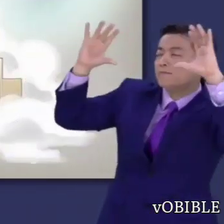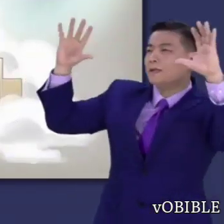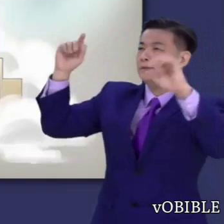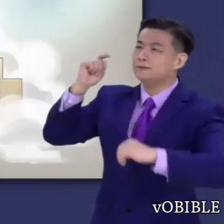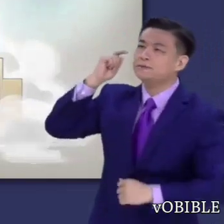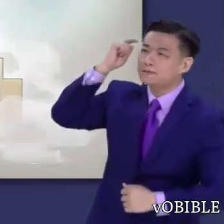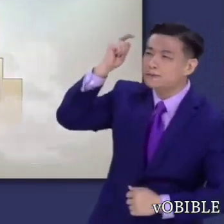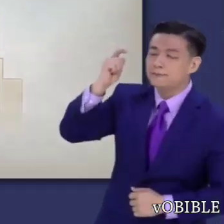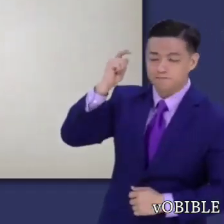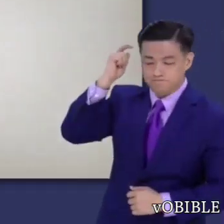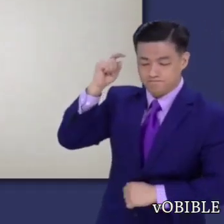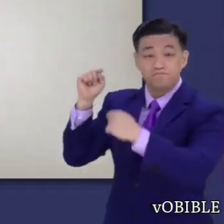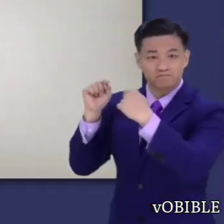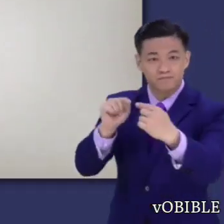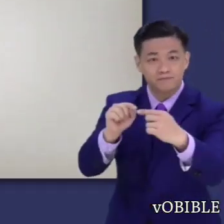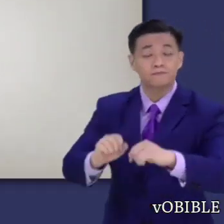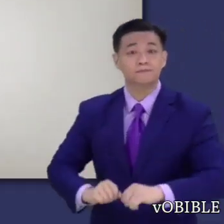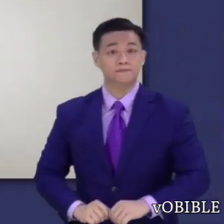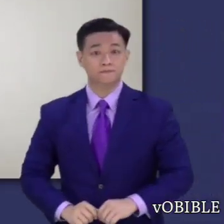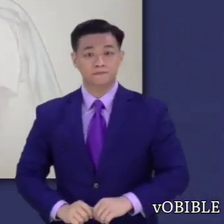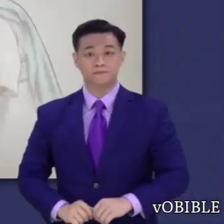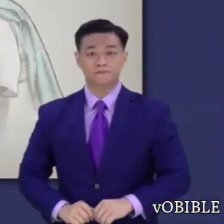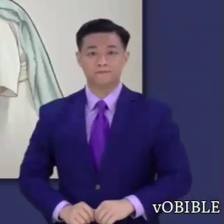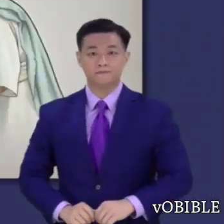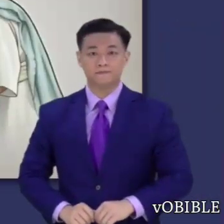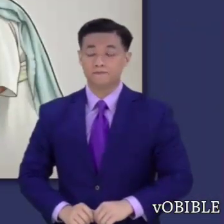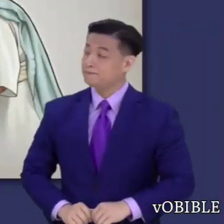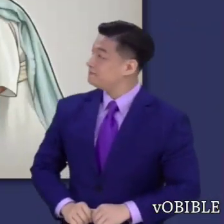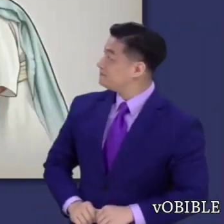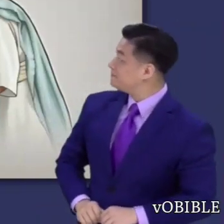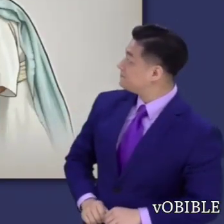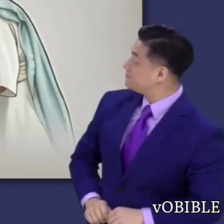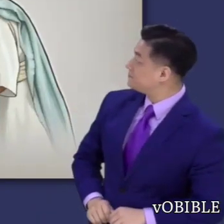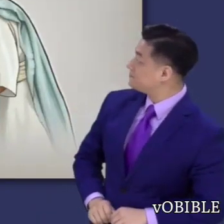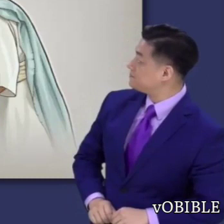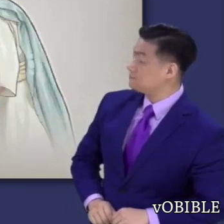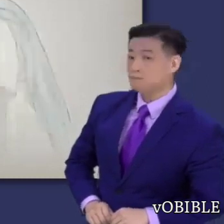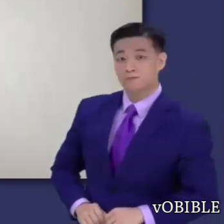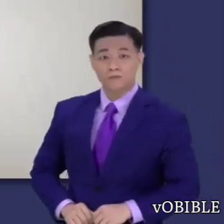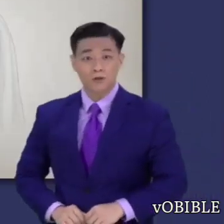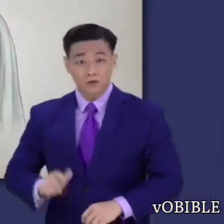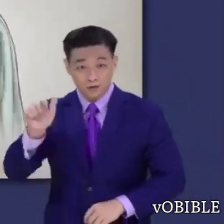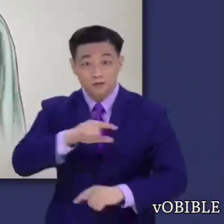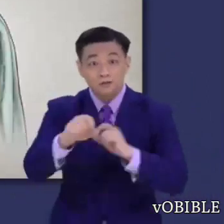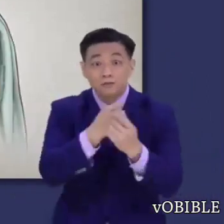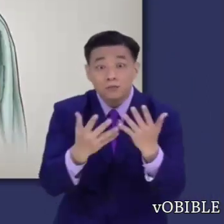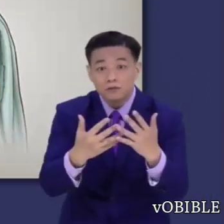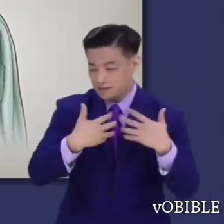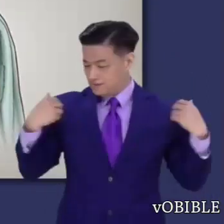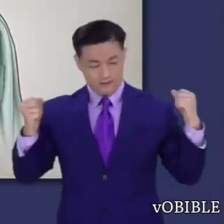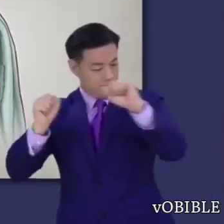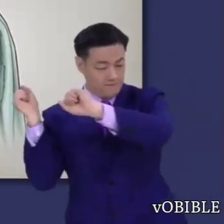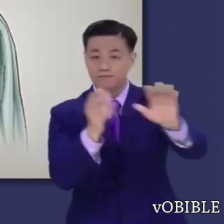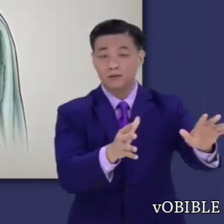帝的右边。此外，使徒保罗也劝他们要脱去旧品格，并